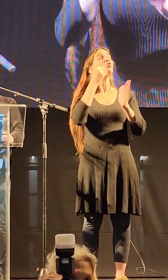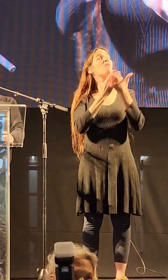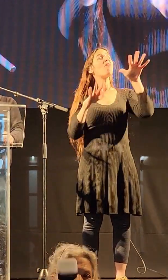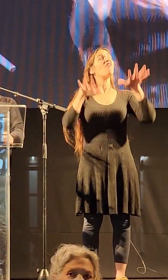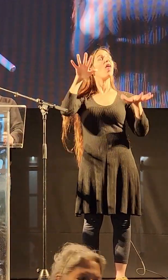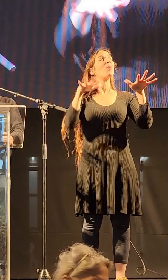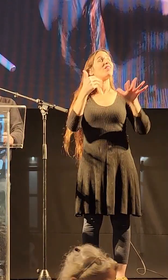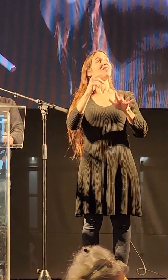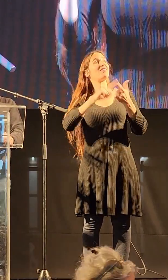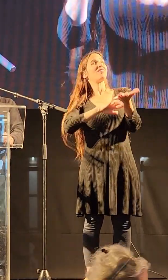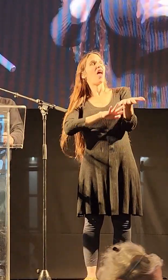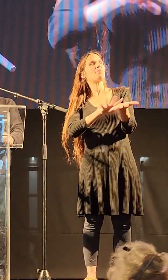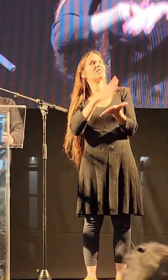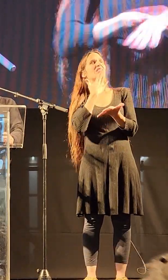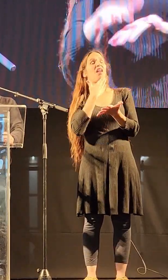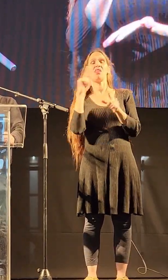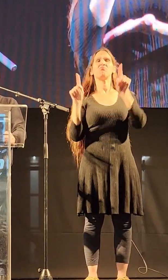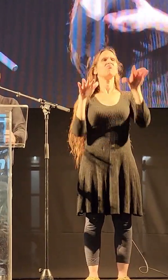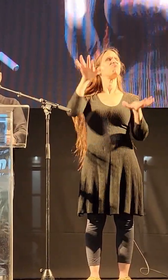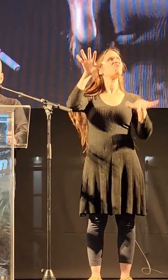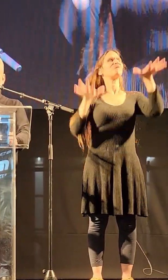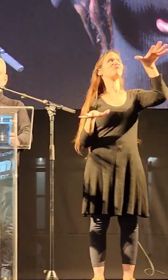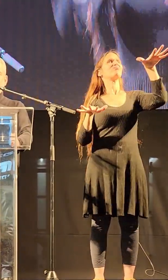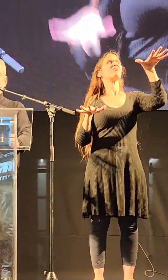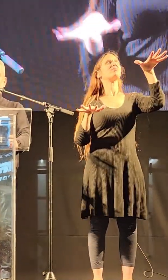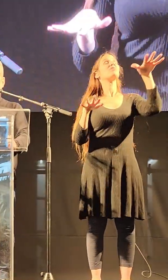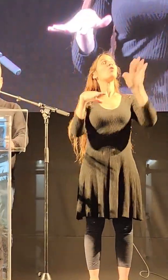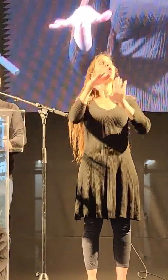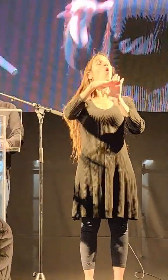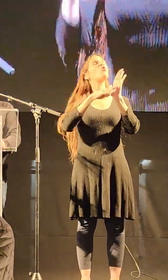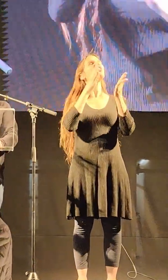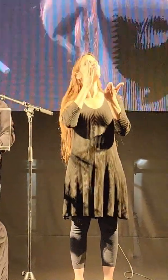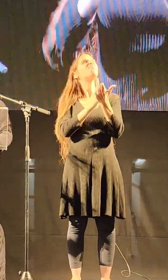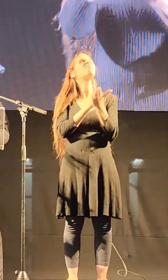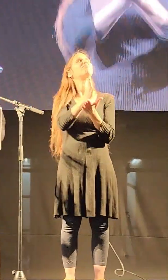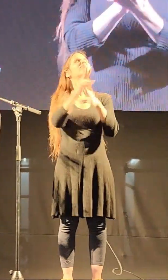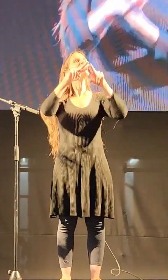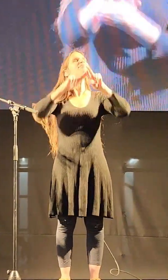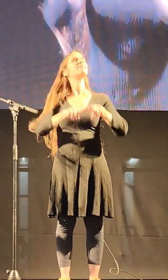ישראלי אחד לרעהו. חוק שמקבע את אי